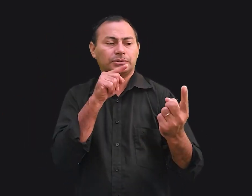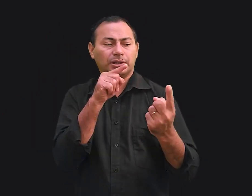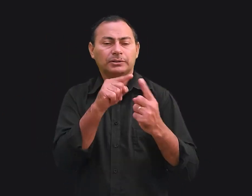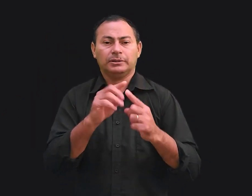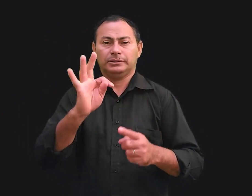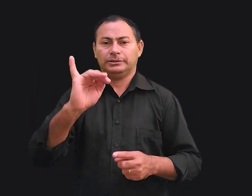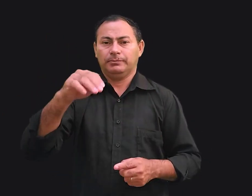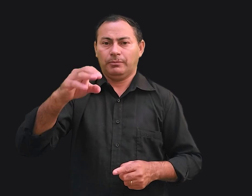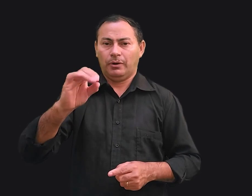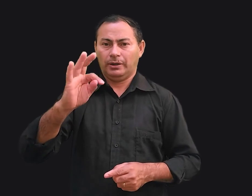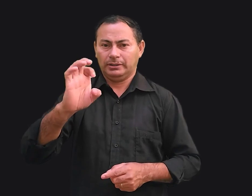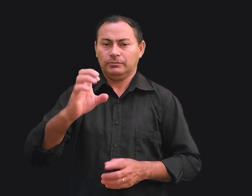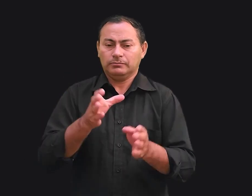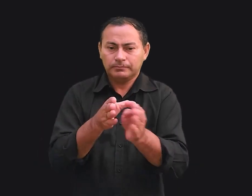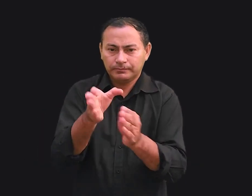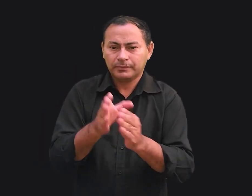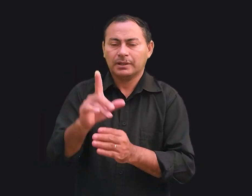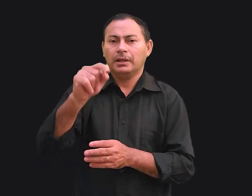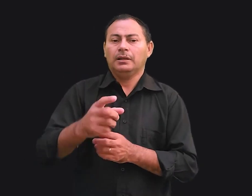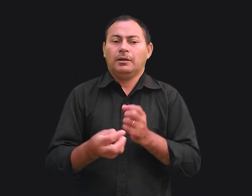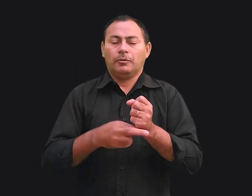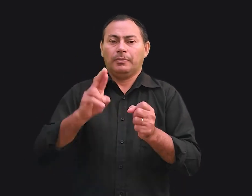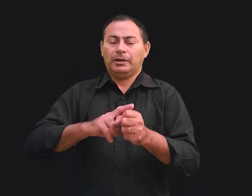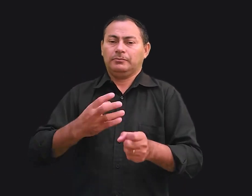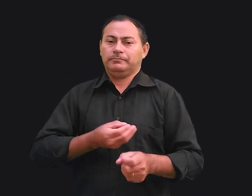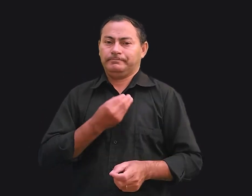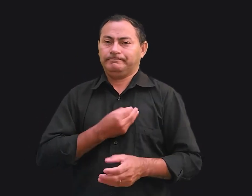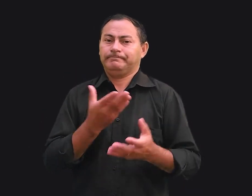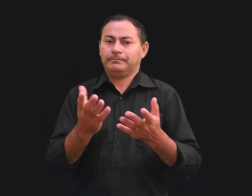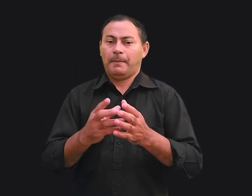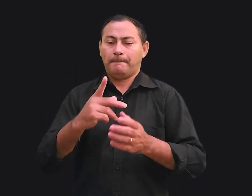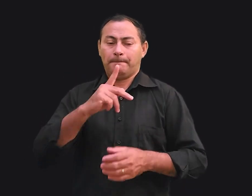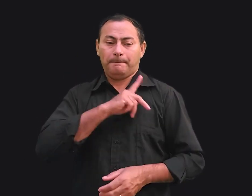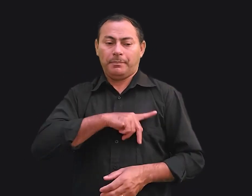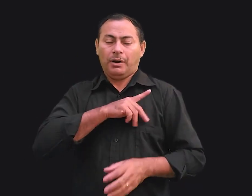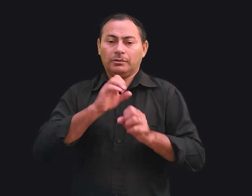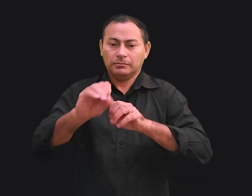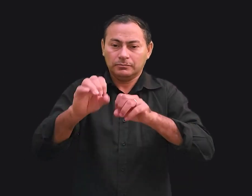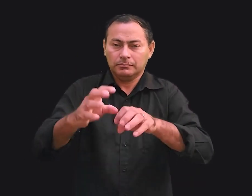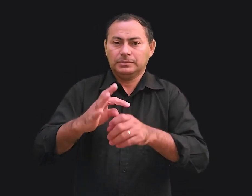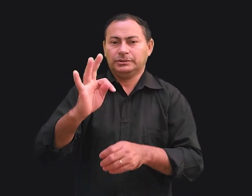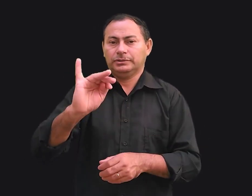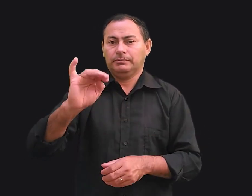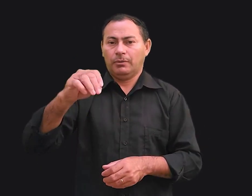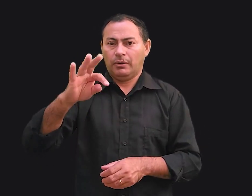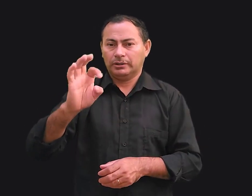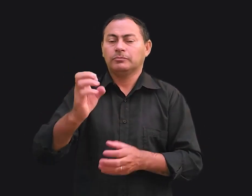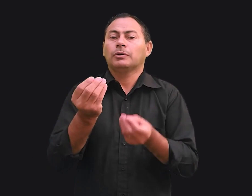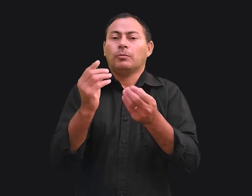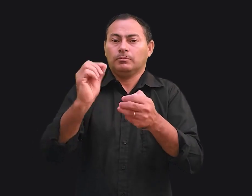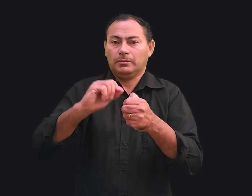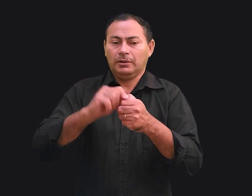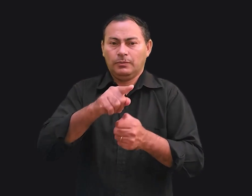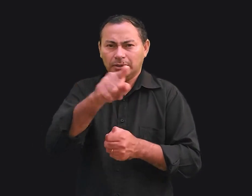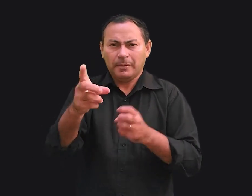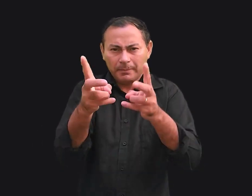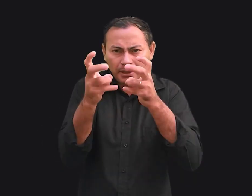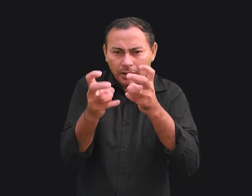objetivo de Timóteo como conselheiro é que elas recuperem isso. Paulo instrui a Timóteo sobre como fazê-lo. Você percebe como